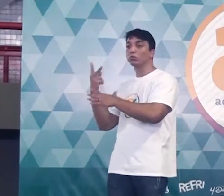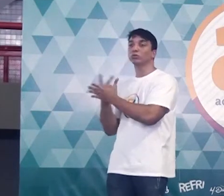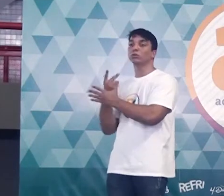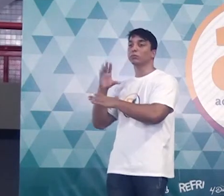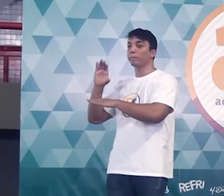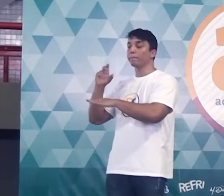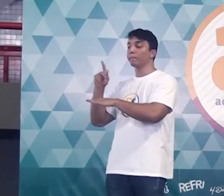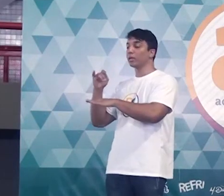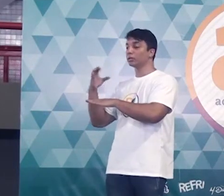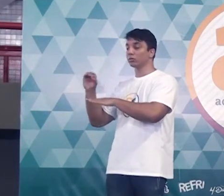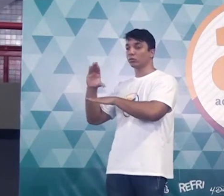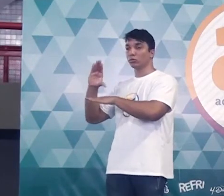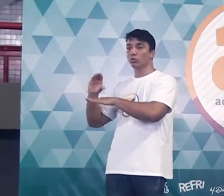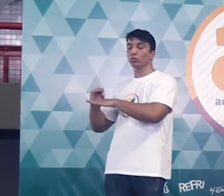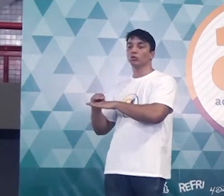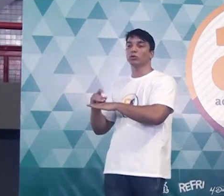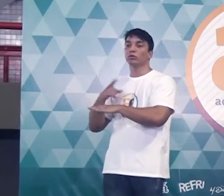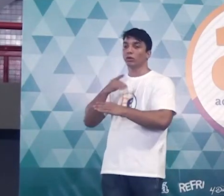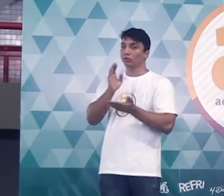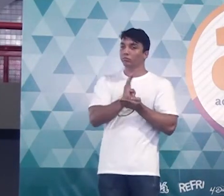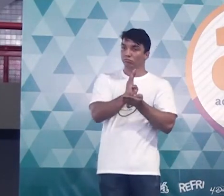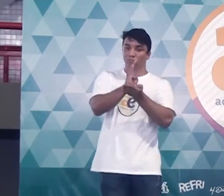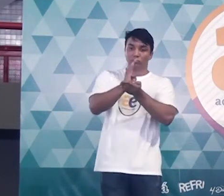convecção. Os jangadeiros saem à noite,